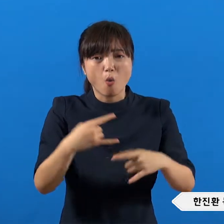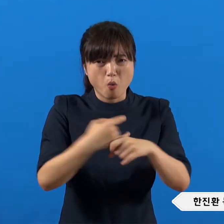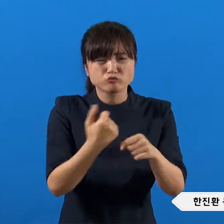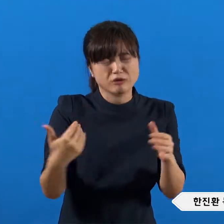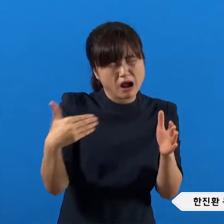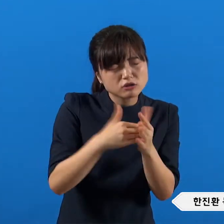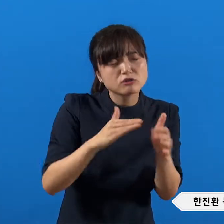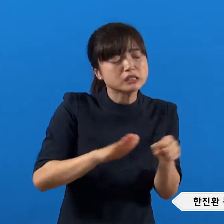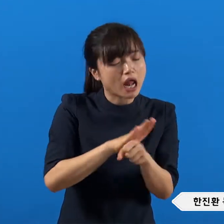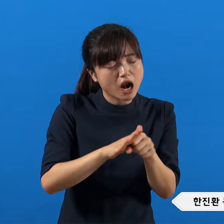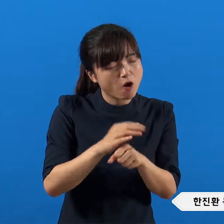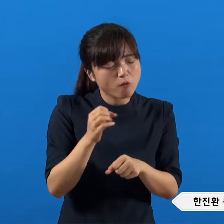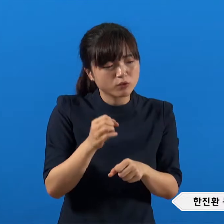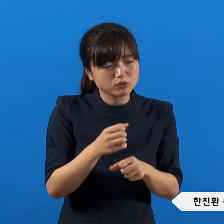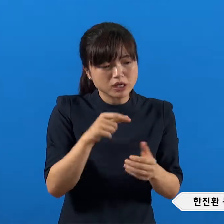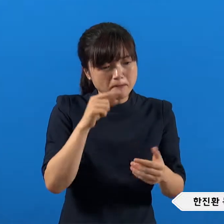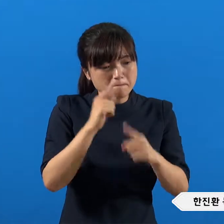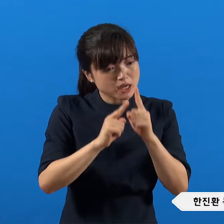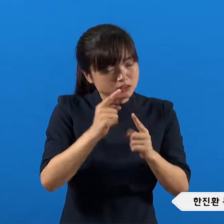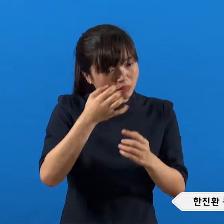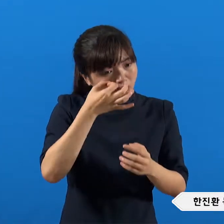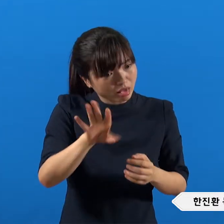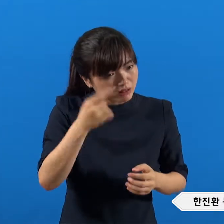원수마저도 사랑하라고 했지 않느냐?